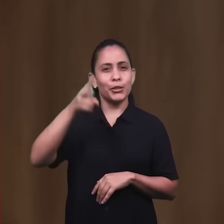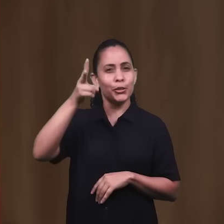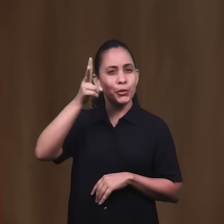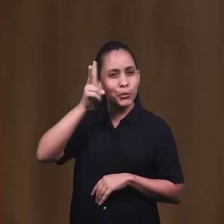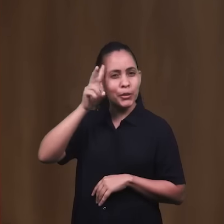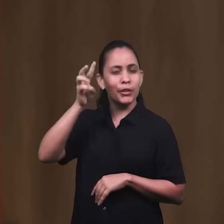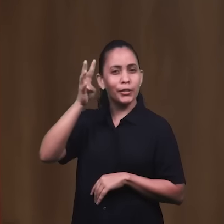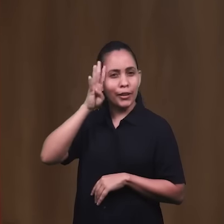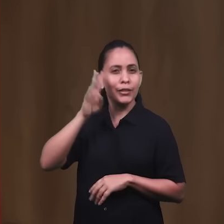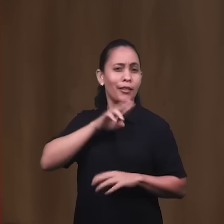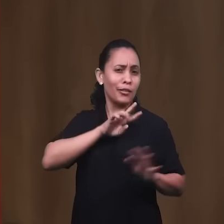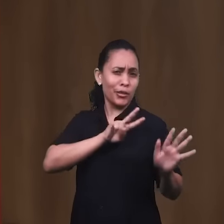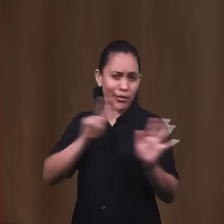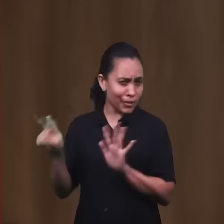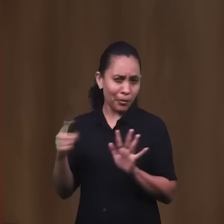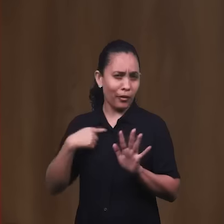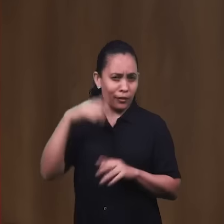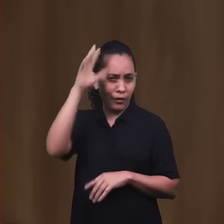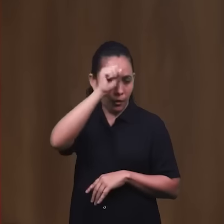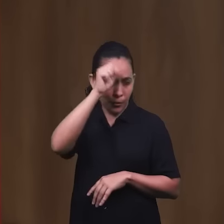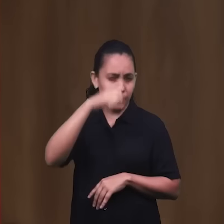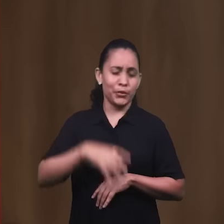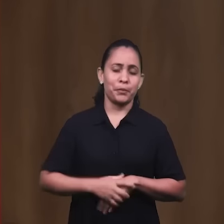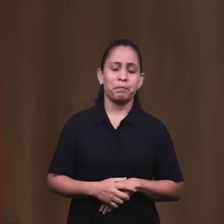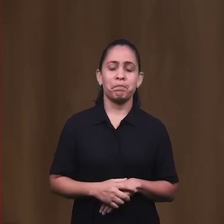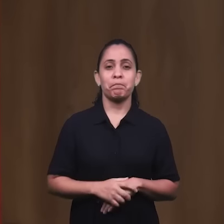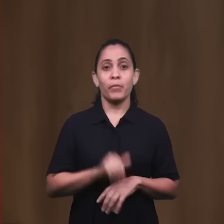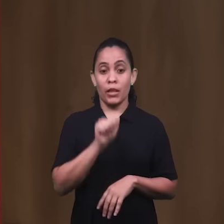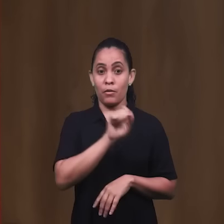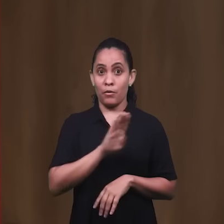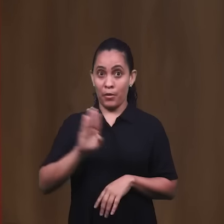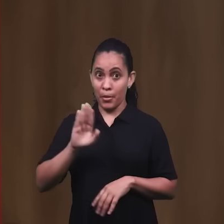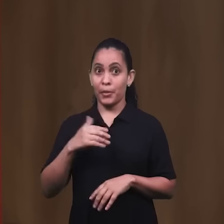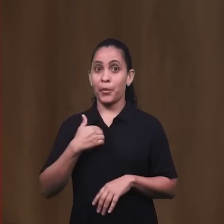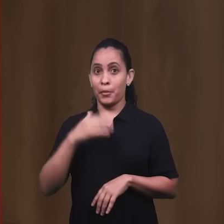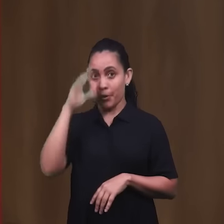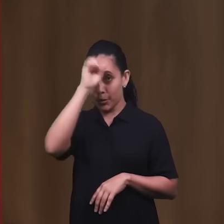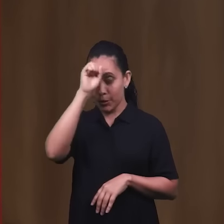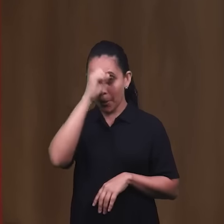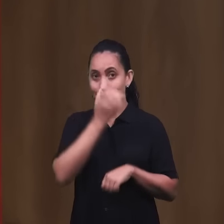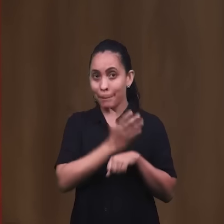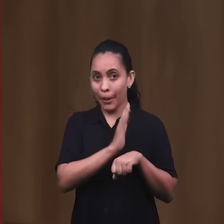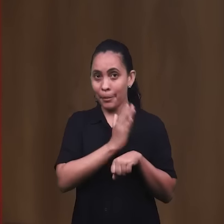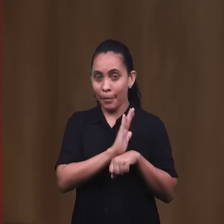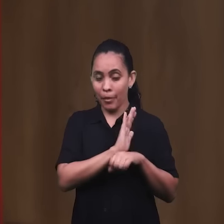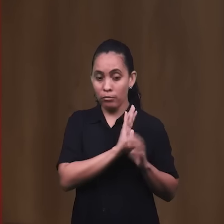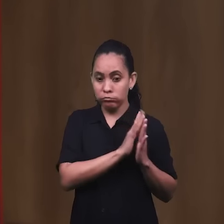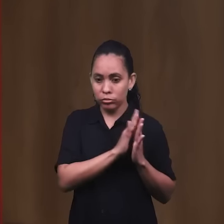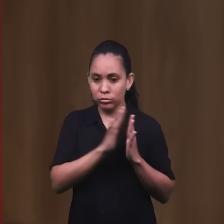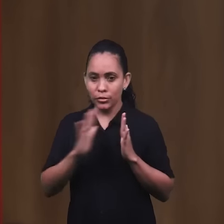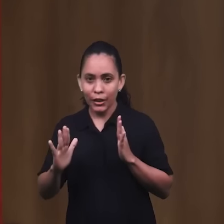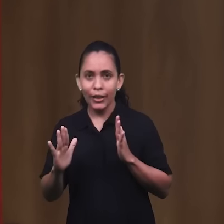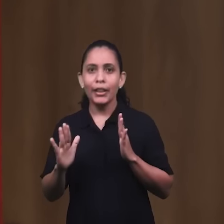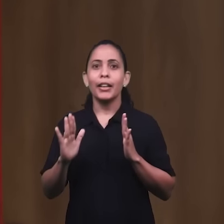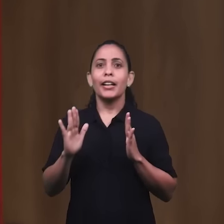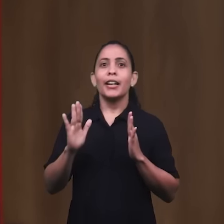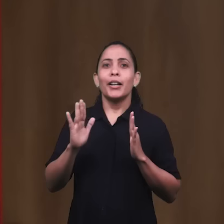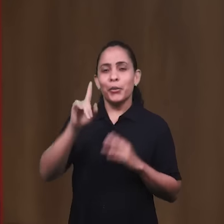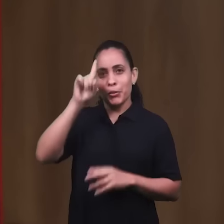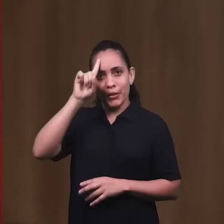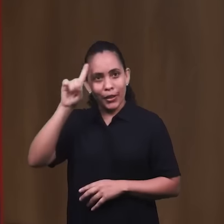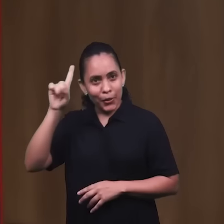quinta e sexta. Foi que eu aprendi da língua de sinais de lá e o alfabeto. Que eu consegui aprender nesse meu percurso. Lógico que o Senhor ouviu a oração da